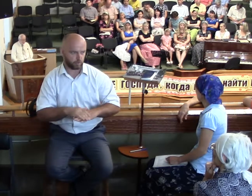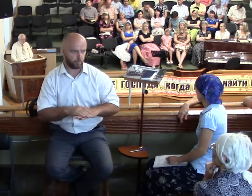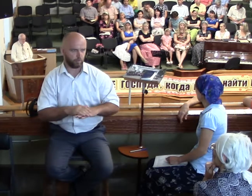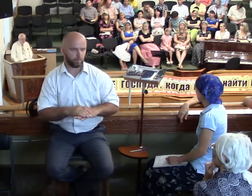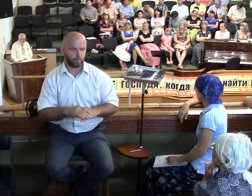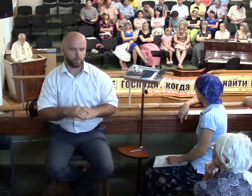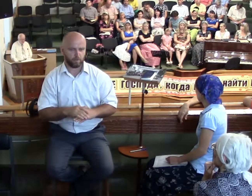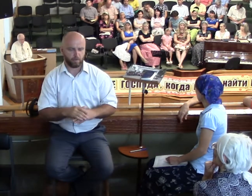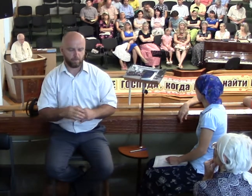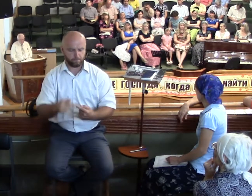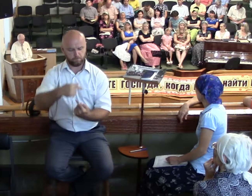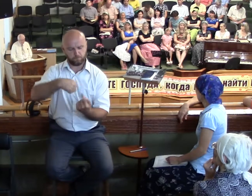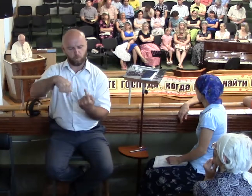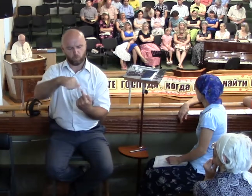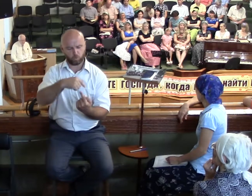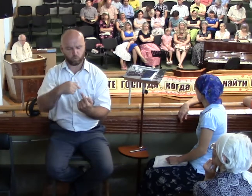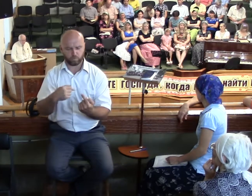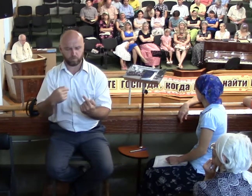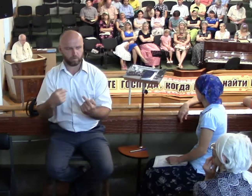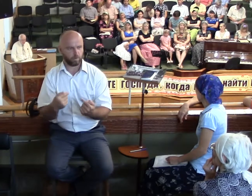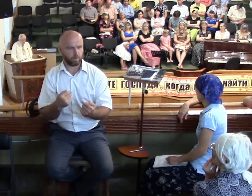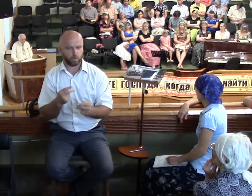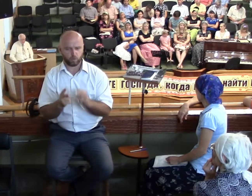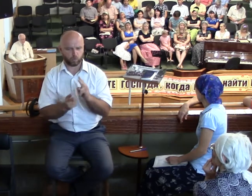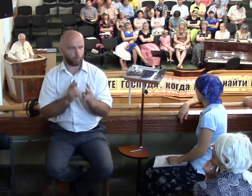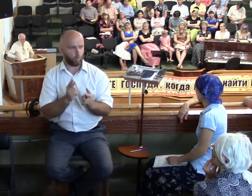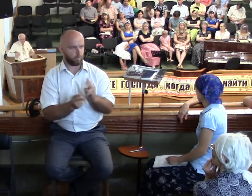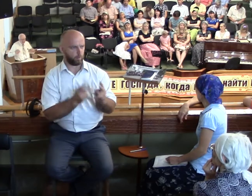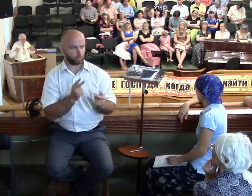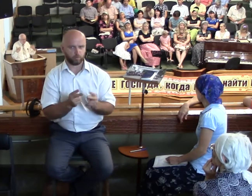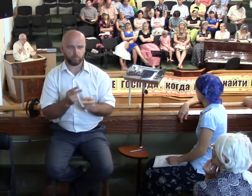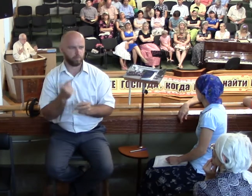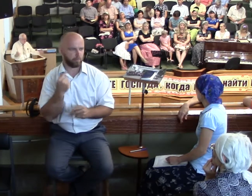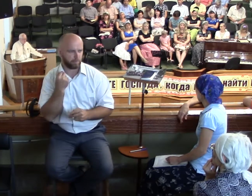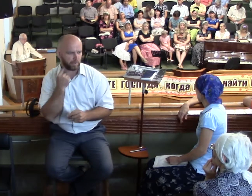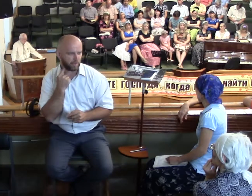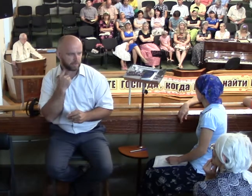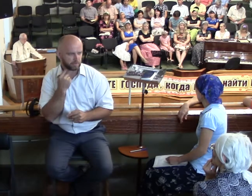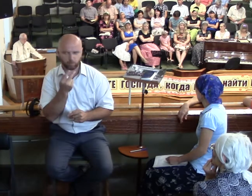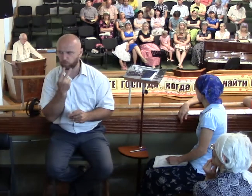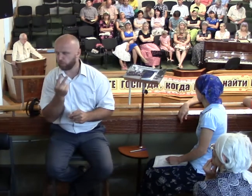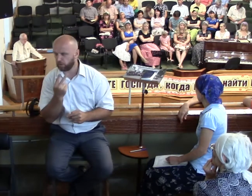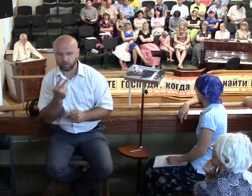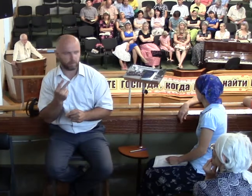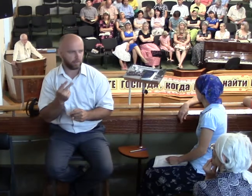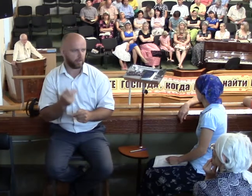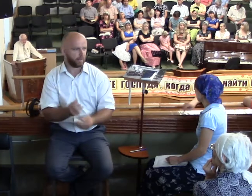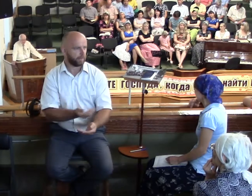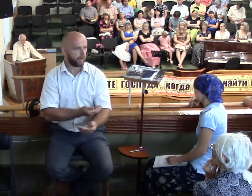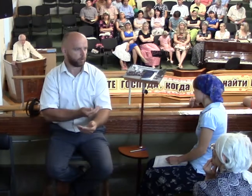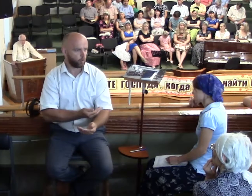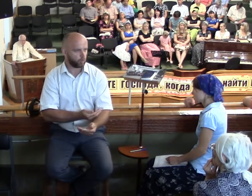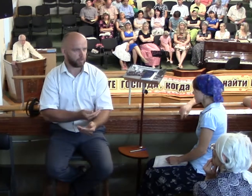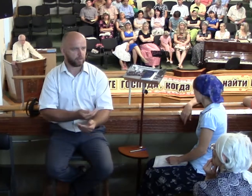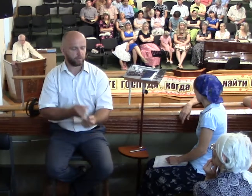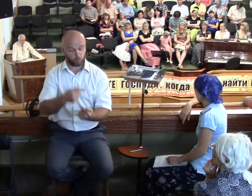нас, чтобы дать нам жизнь вечную. И это, на этой надежде мы живем. Братья и сестры, и